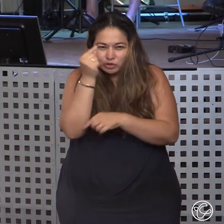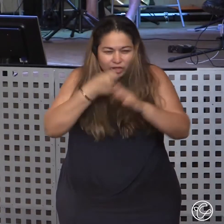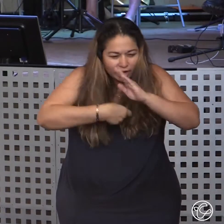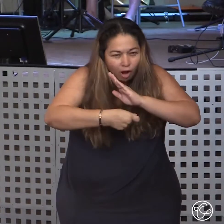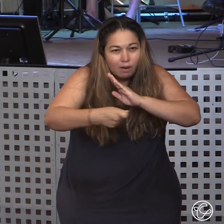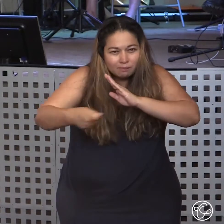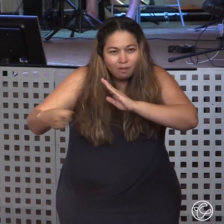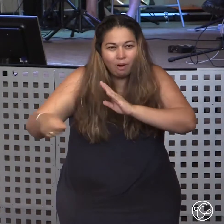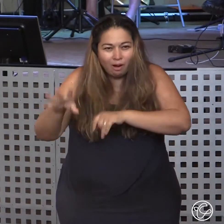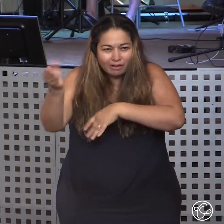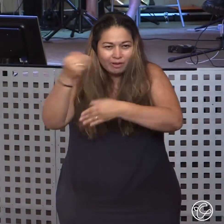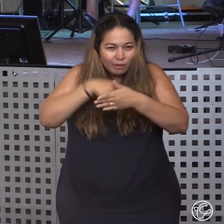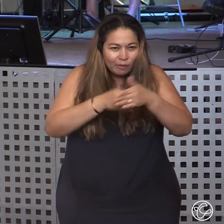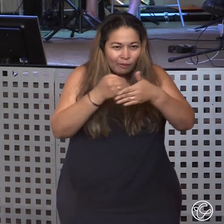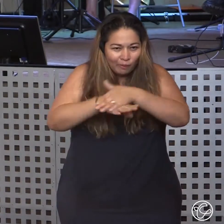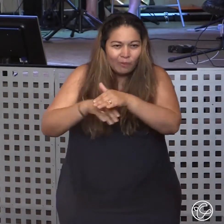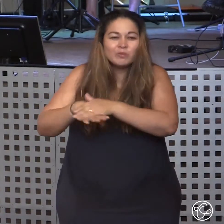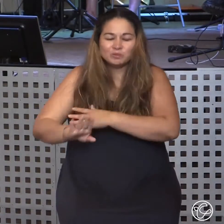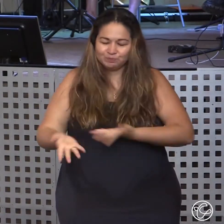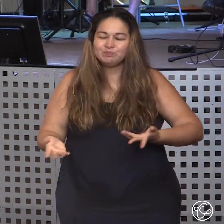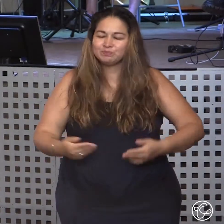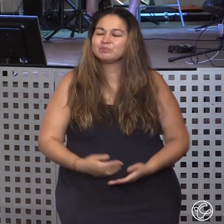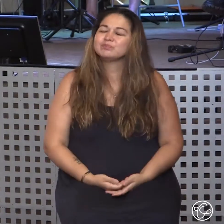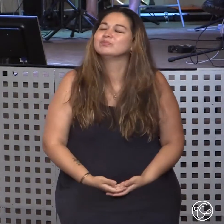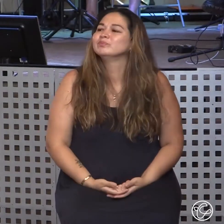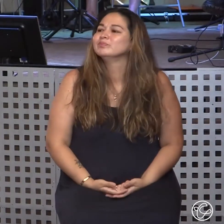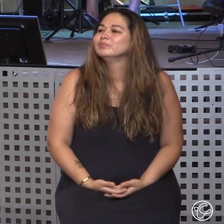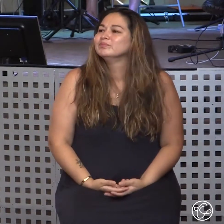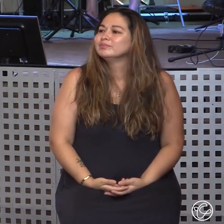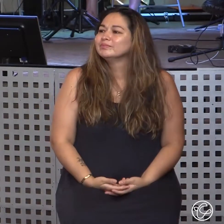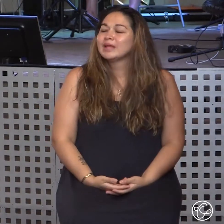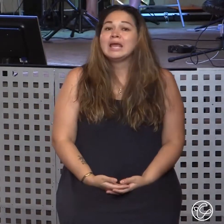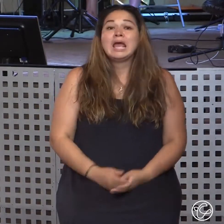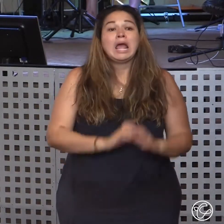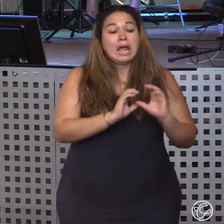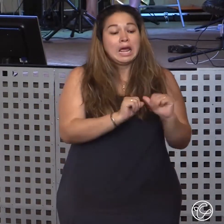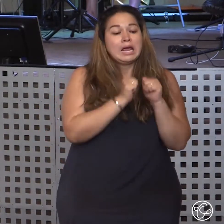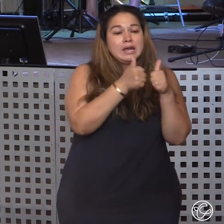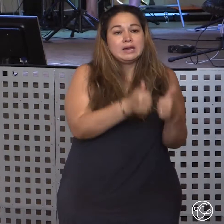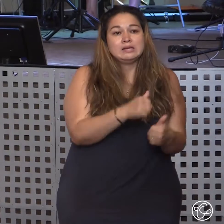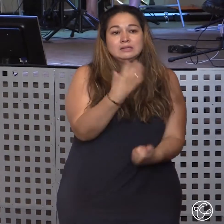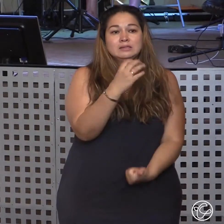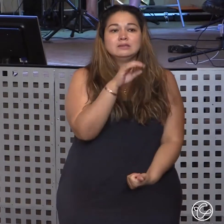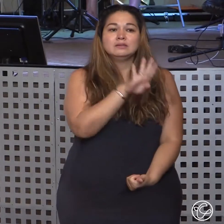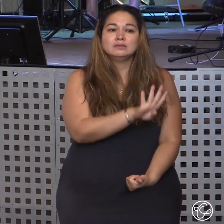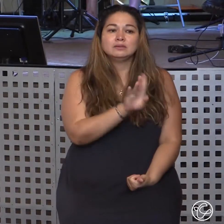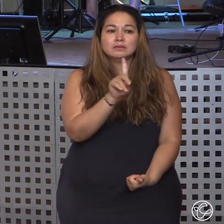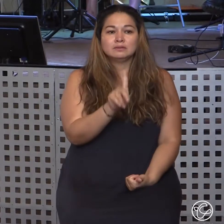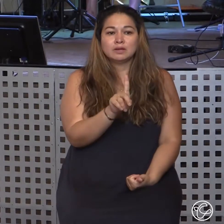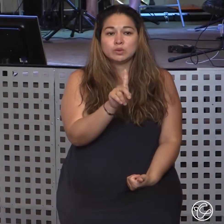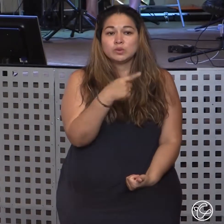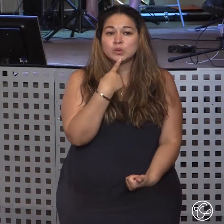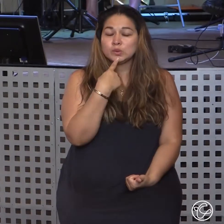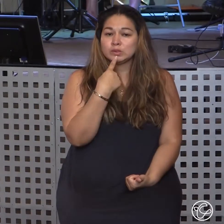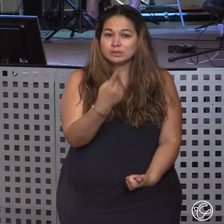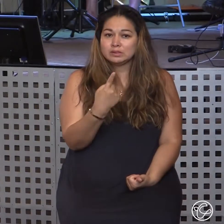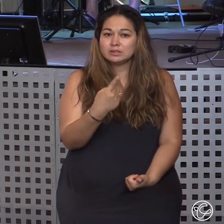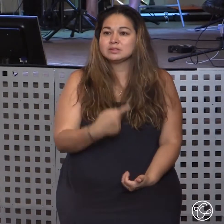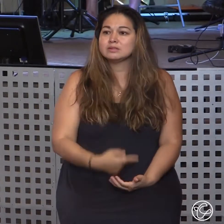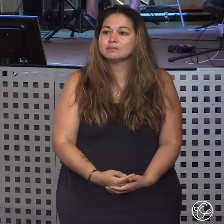Por lo menos, si no, único sí ha sido. Génesis 41 dice lo